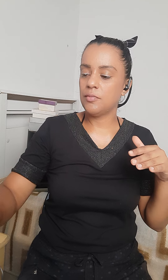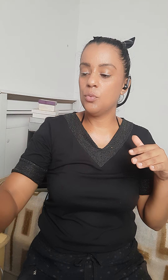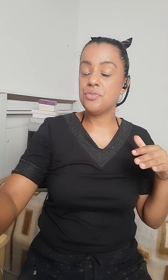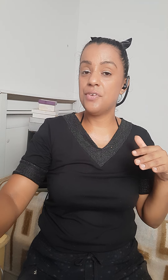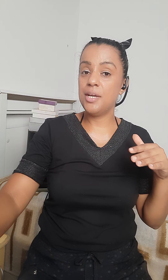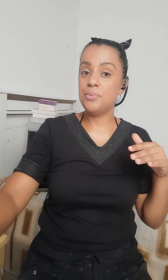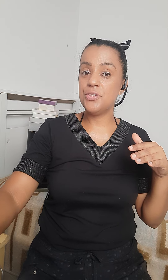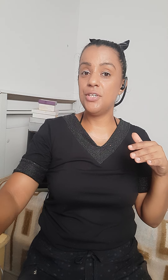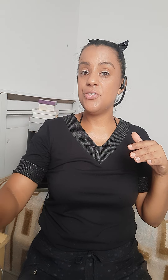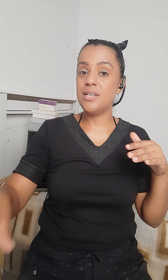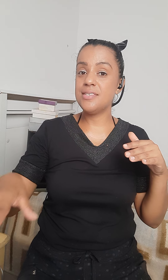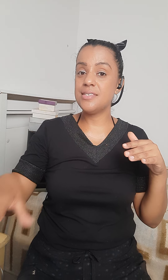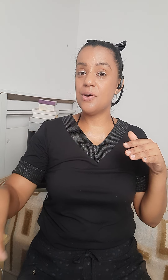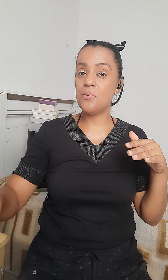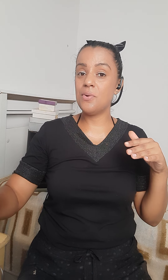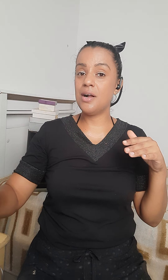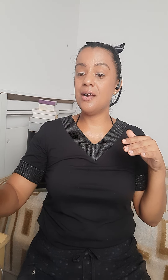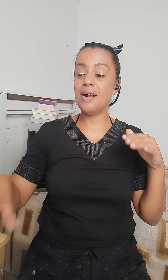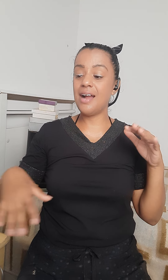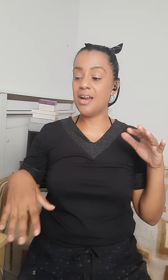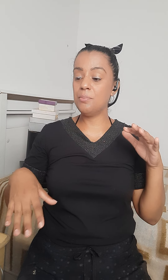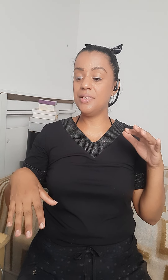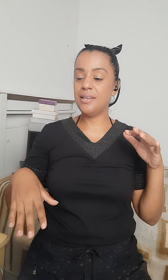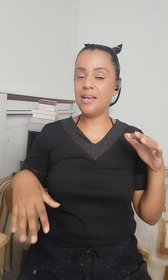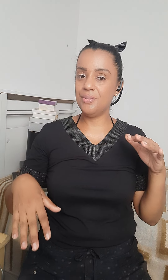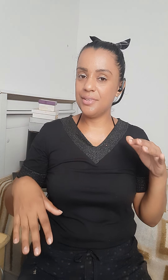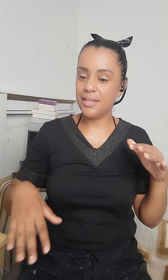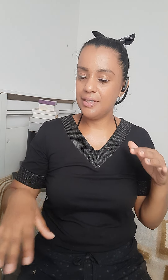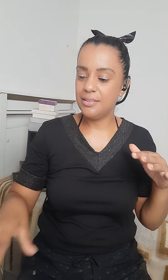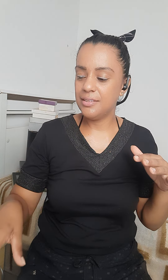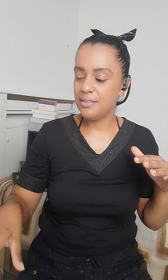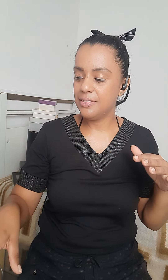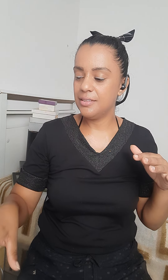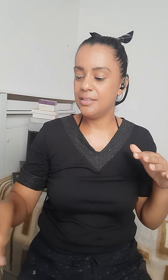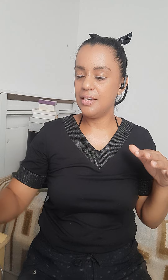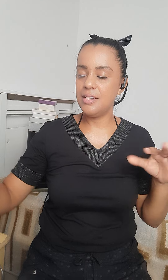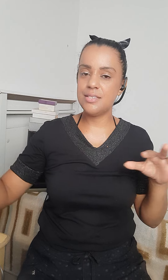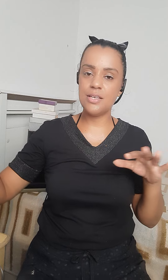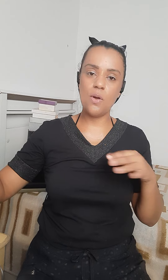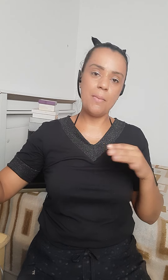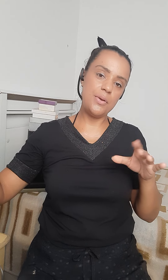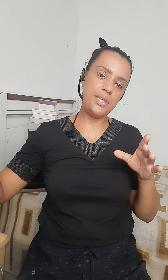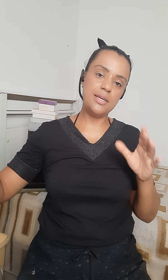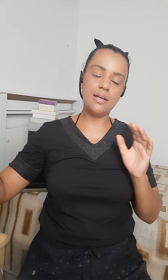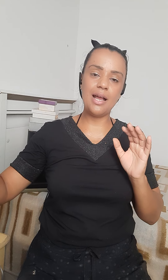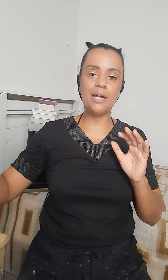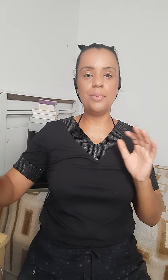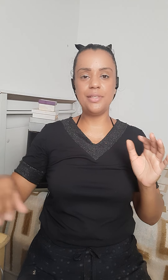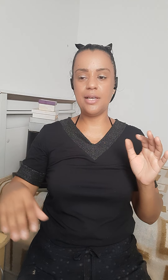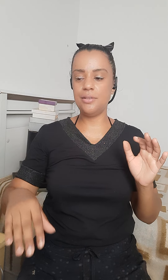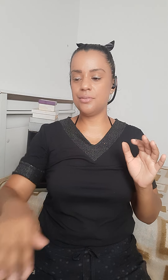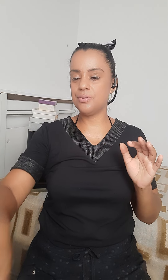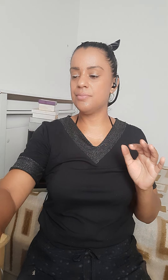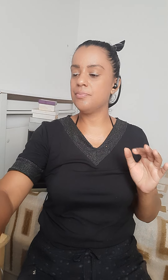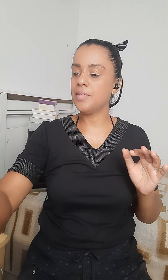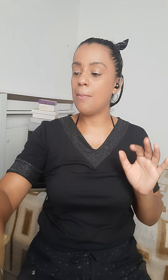Os verbos, gente, eles são arbitrários, tá? Eles são, a maioria, arbitrários. A